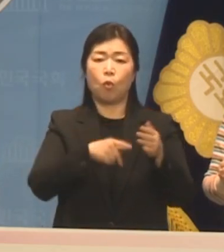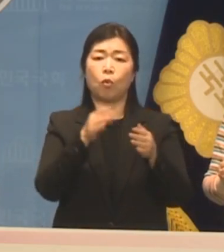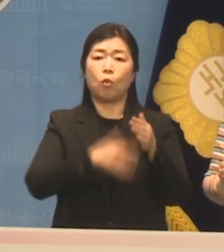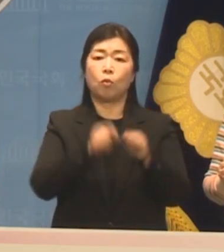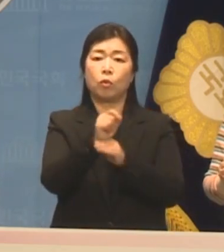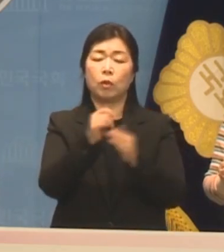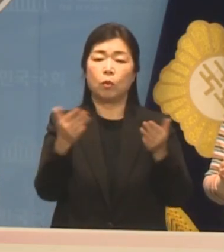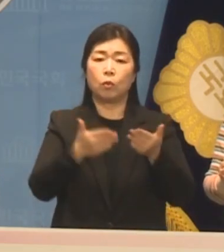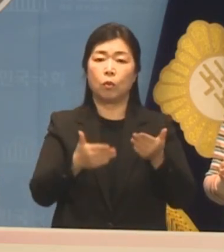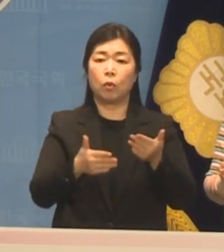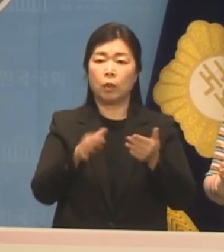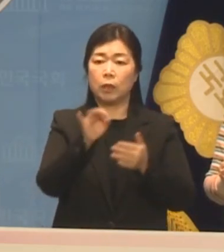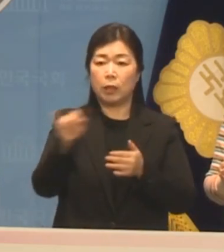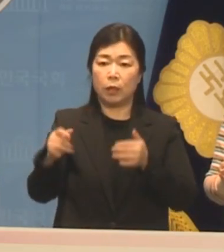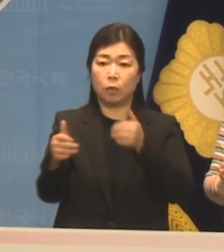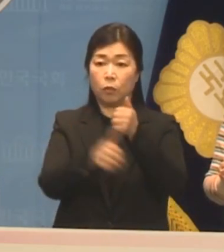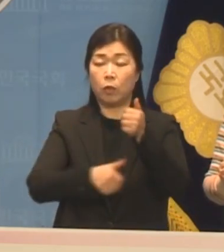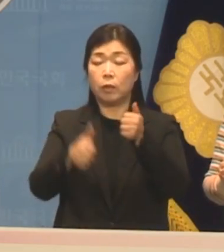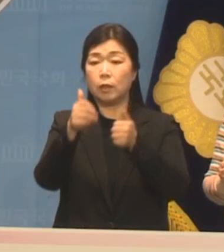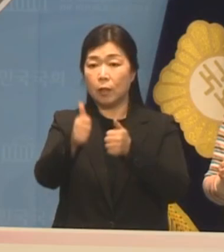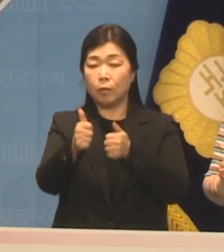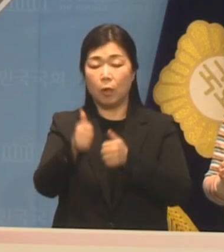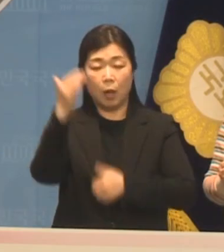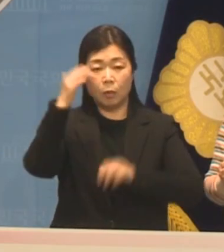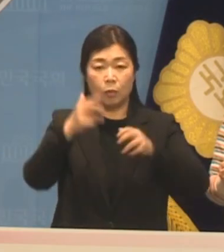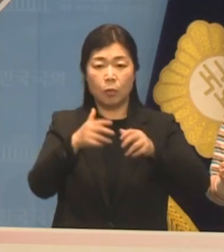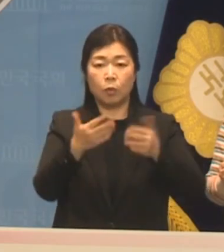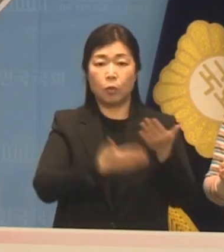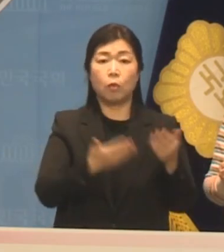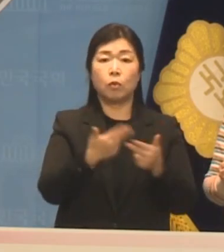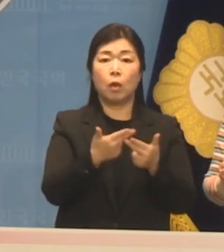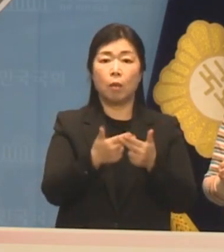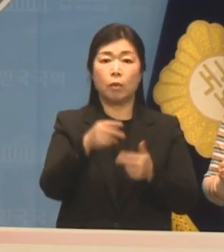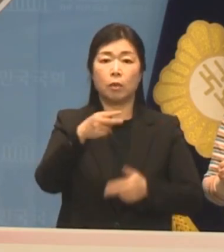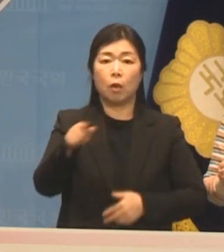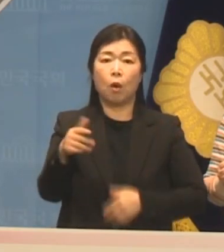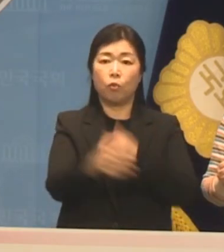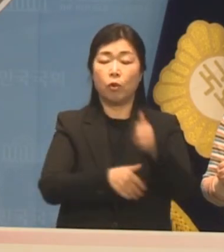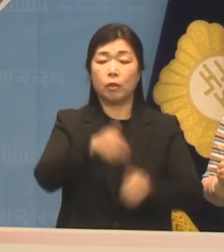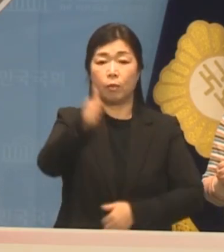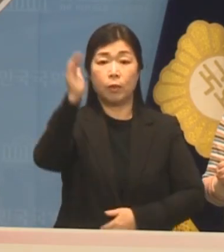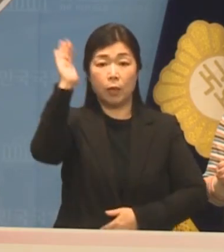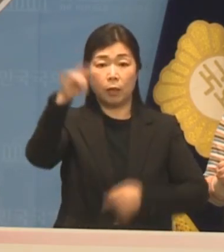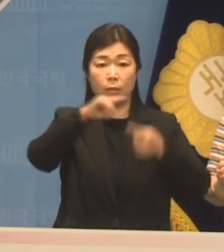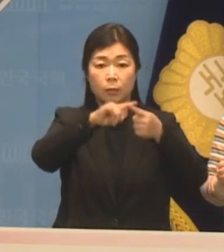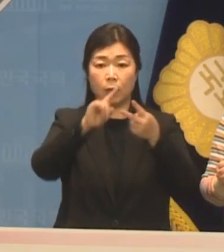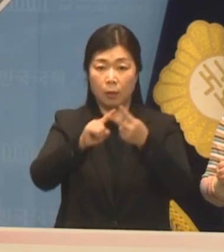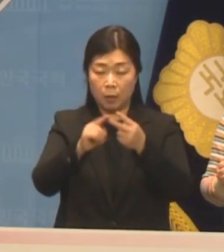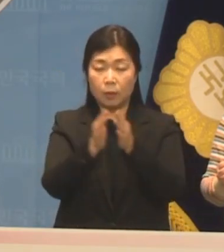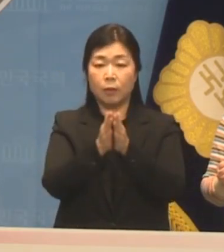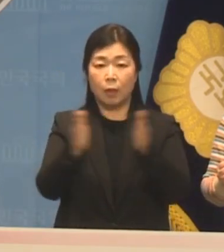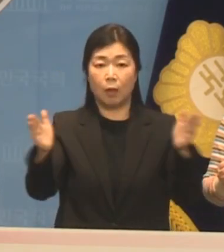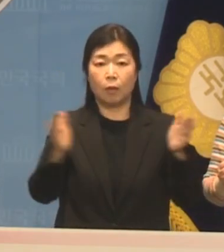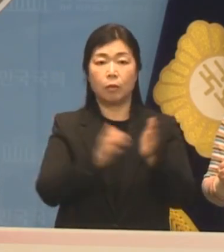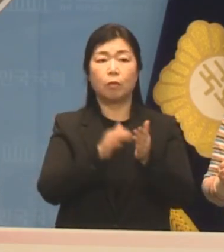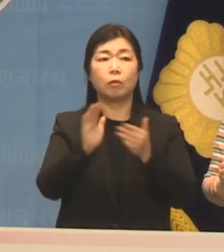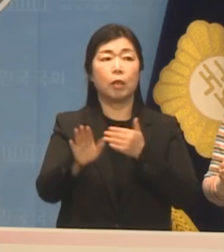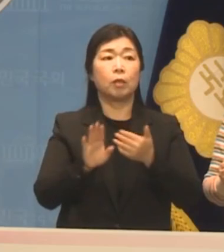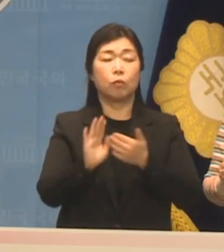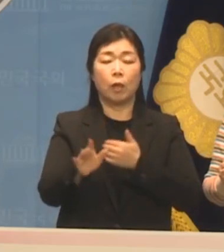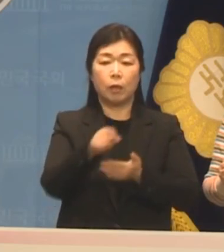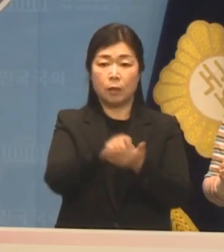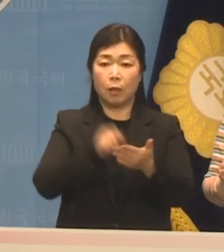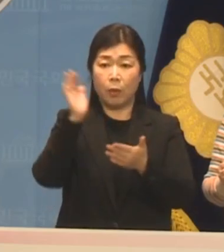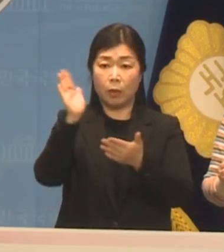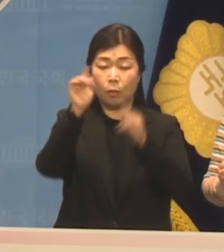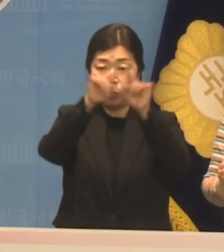노동조합 이해준 위원장님하고 대한민국 공무원 노동조합 서견정 위원장님의 발언으로 시작하고 그리고 그 이후에